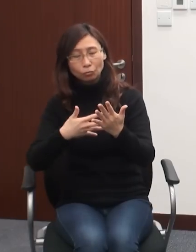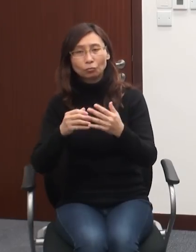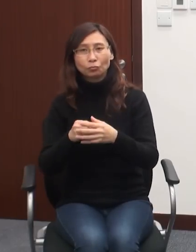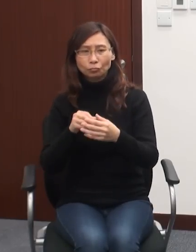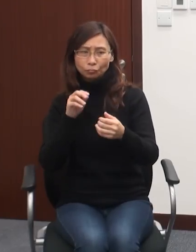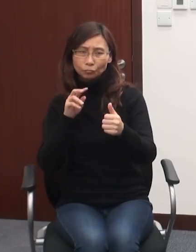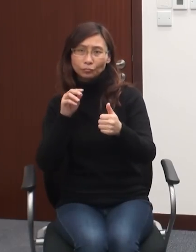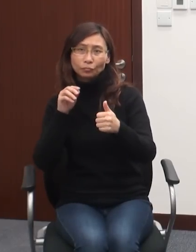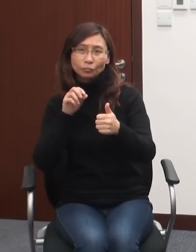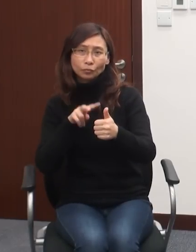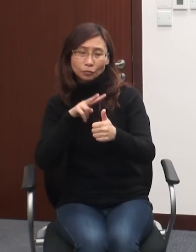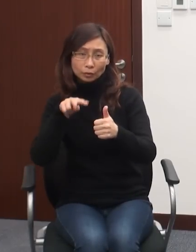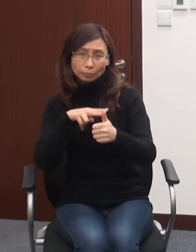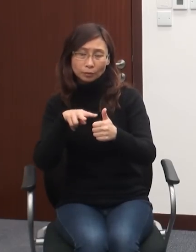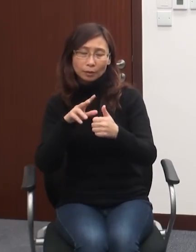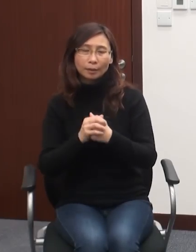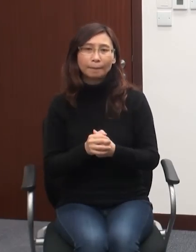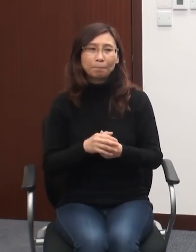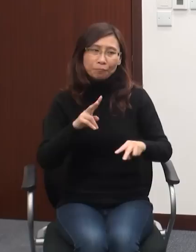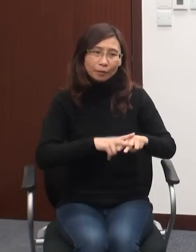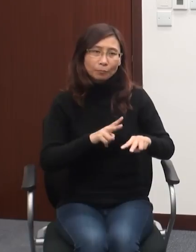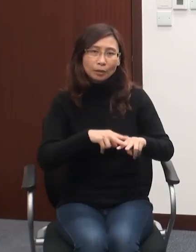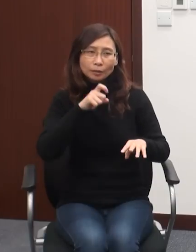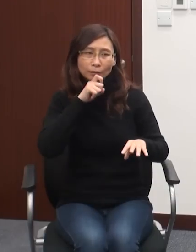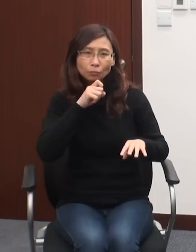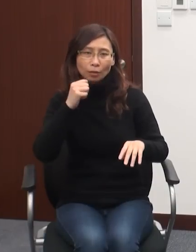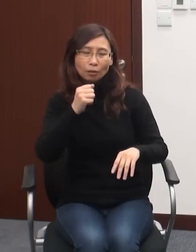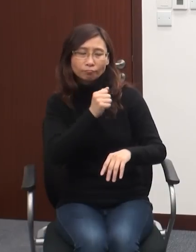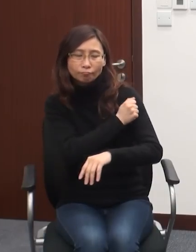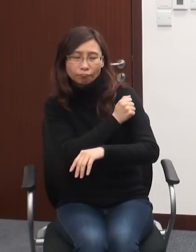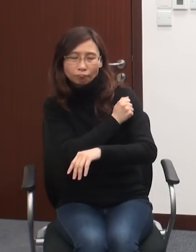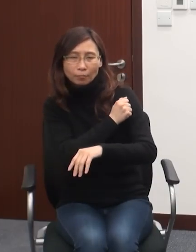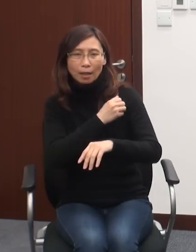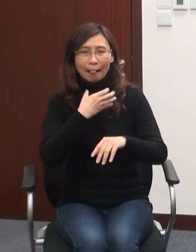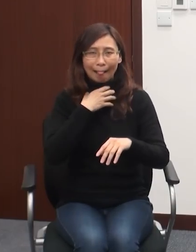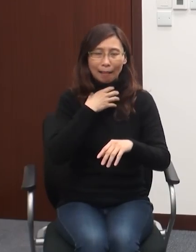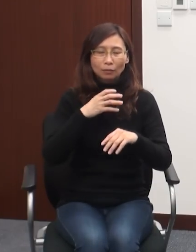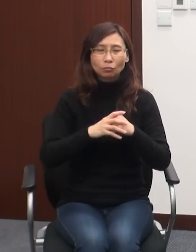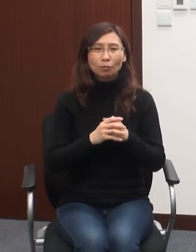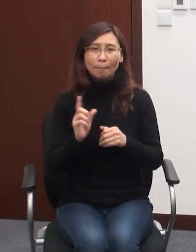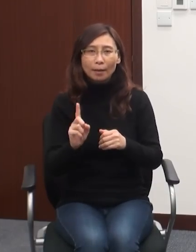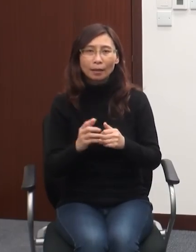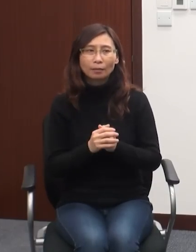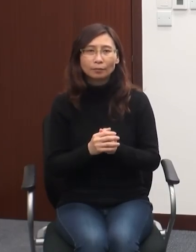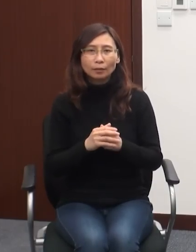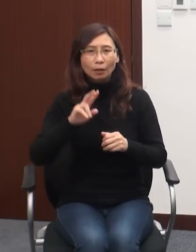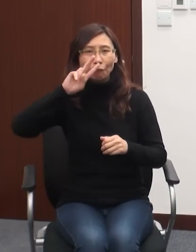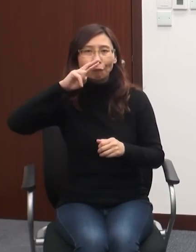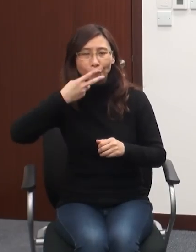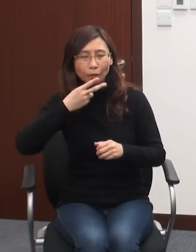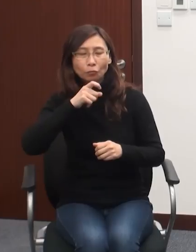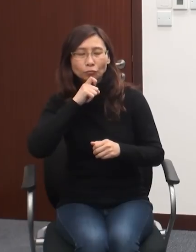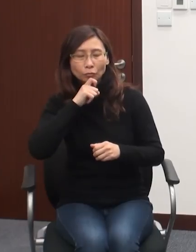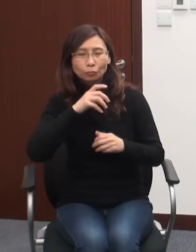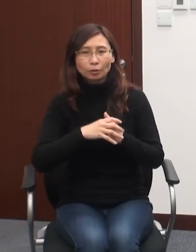當然共產黨有一個難題就係你可以反口嘅，係咪？如果有咗個制度，即係譬如間話用民主黨嗰個制度